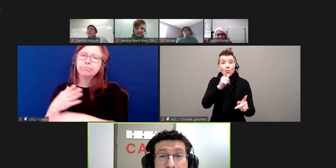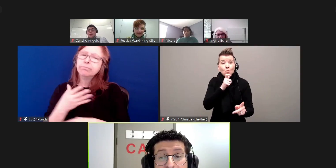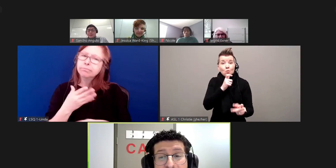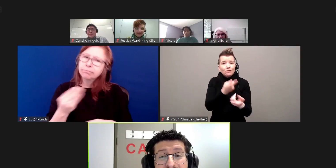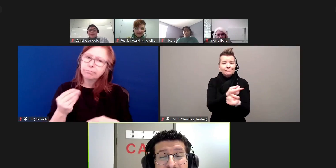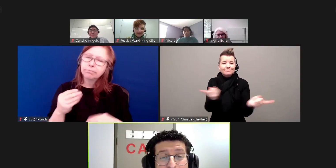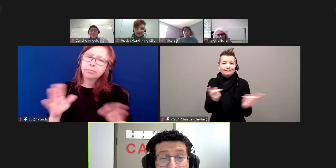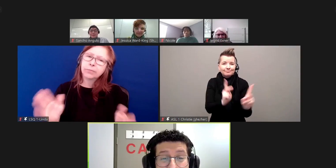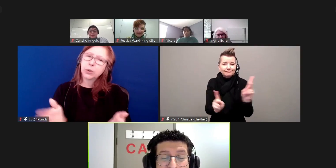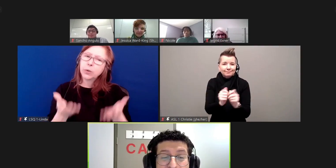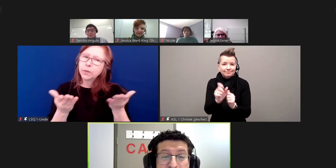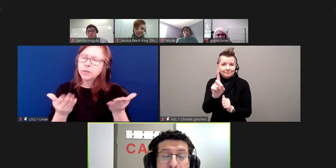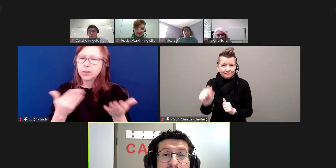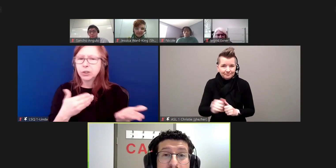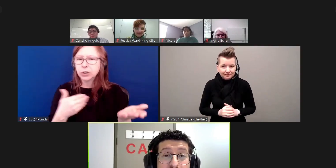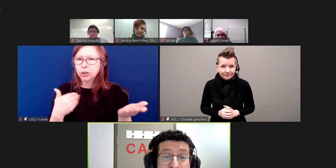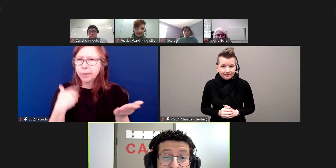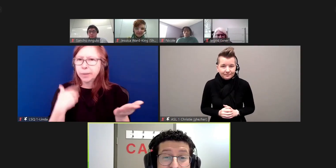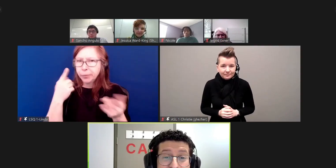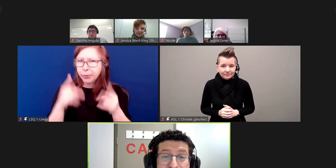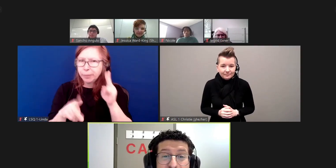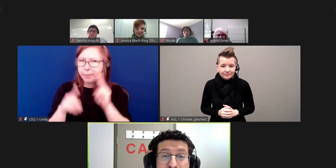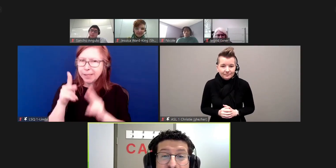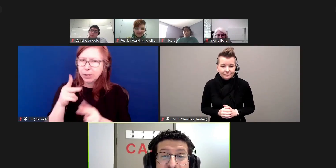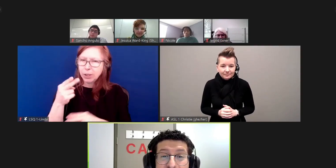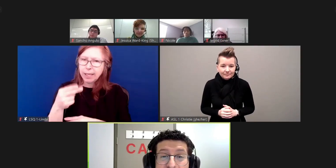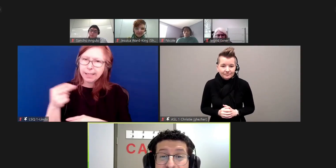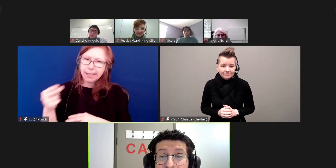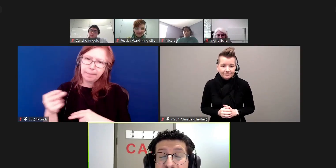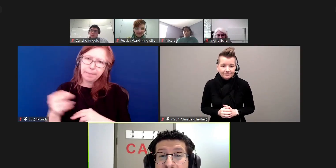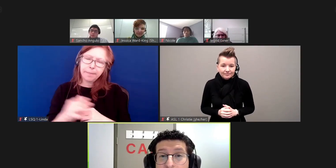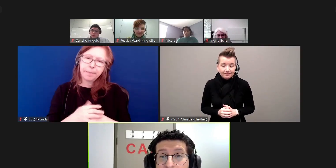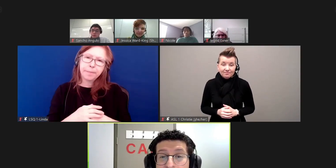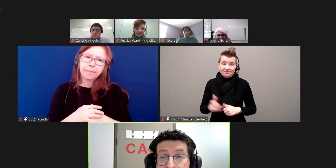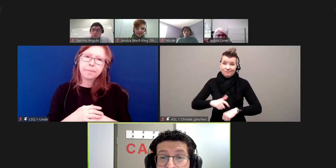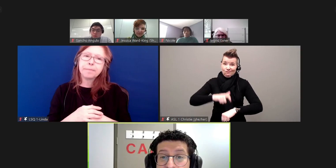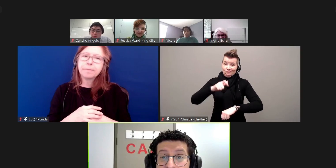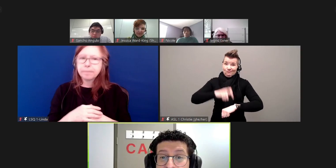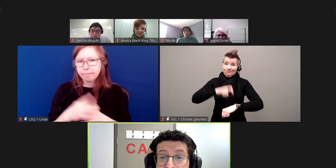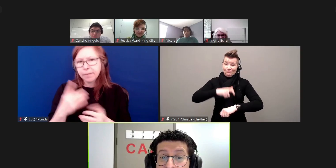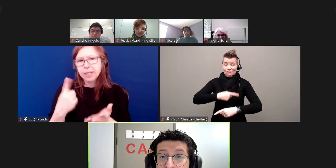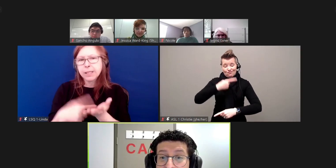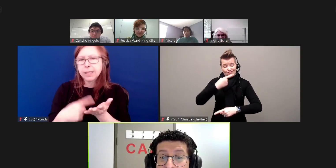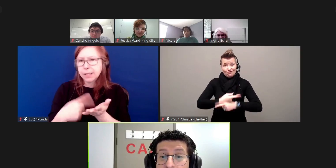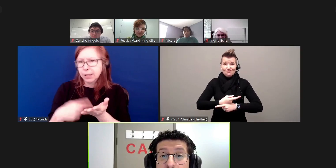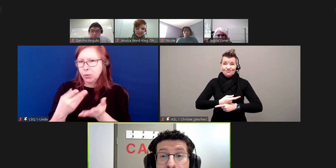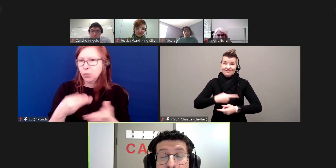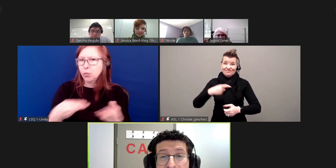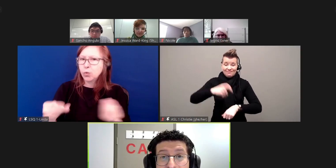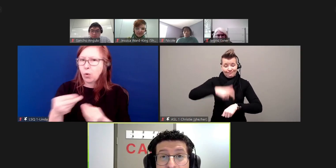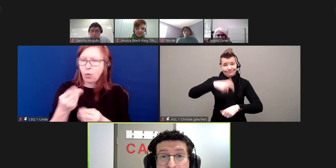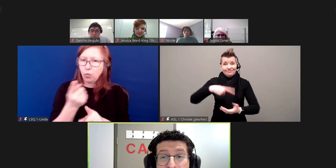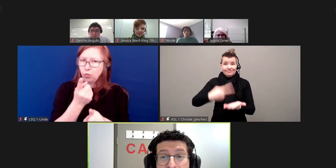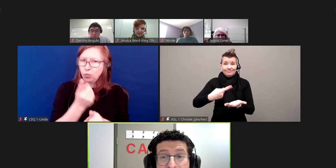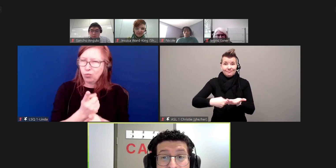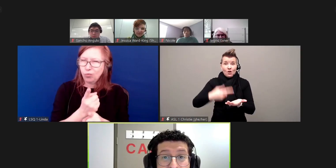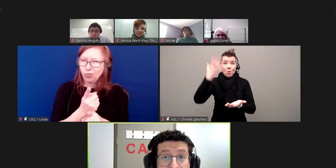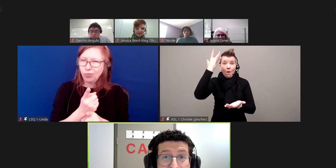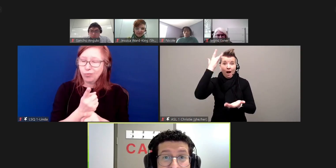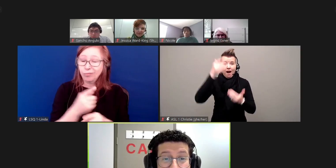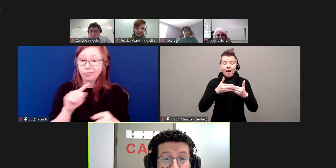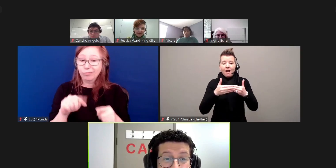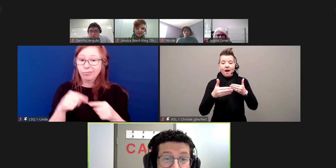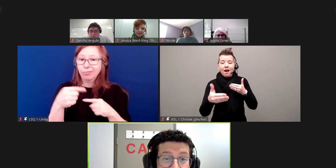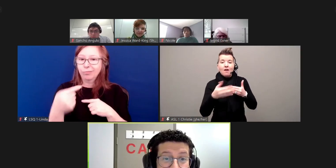opportunités pour les personnes handicapées, ce qui est une conversation particulièrement opportune à la lumière du prochain